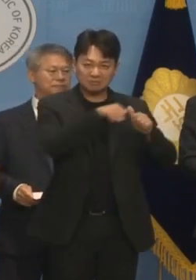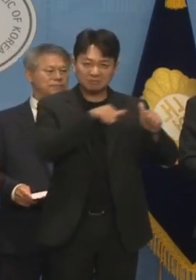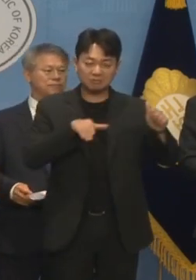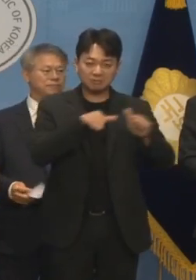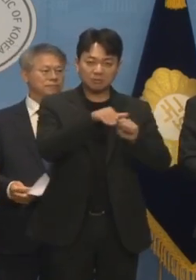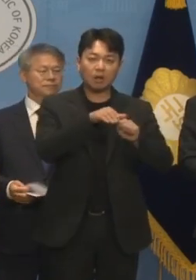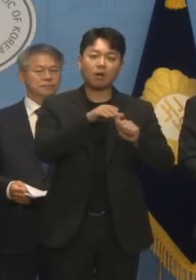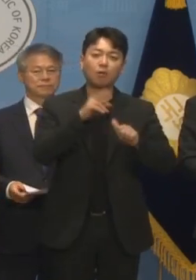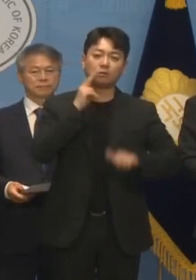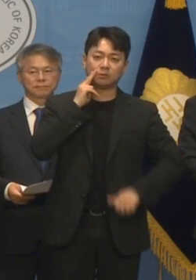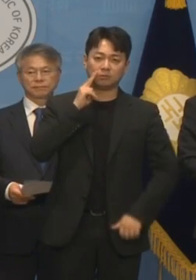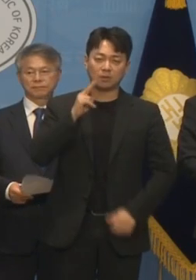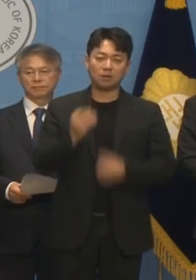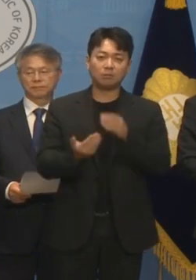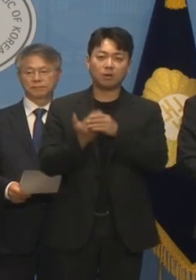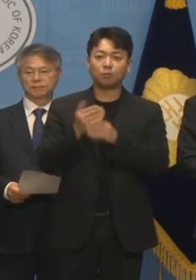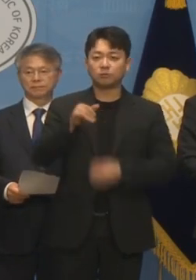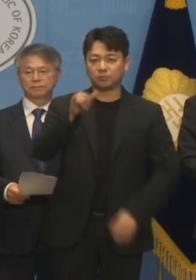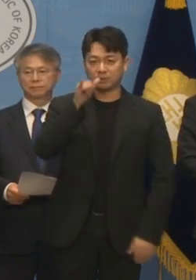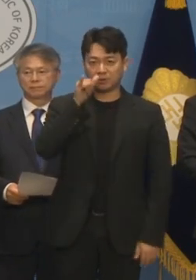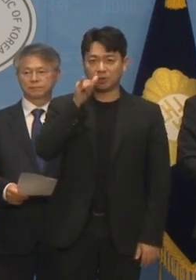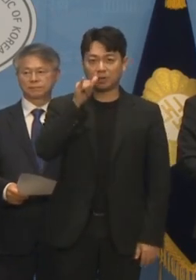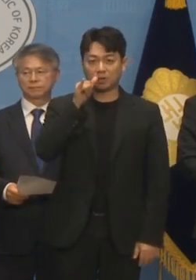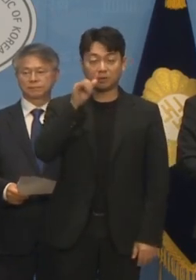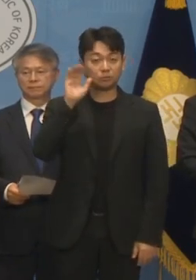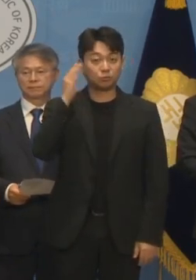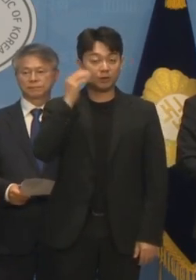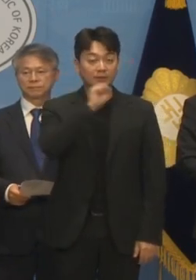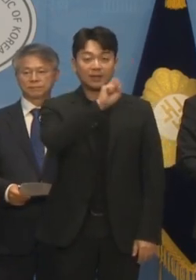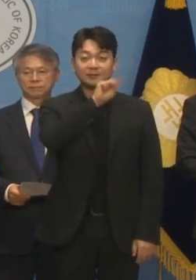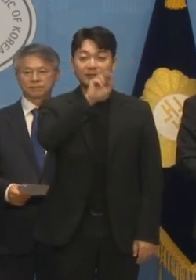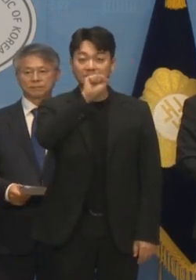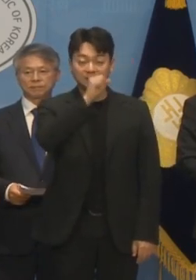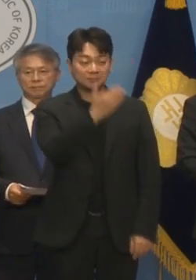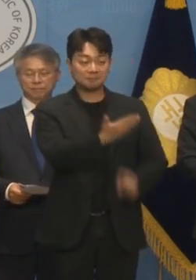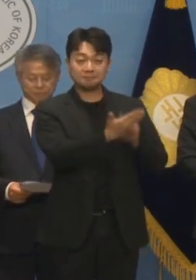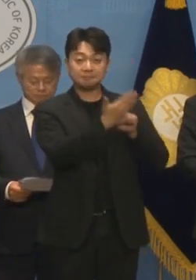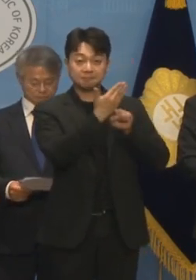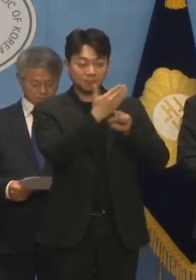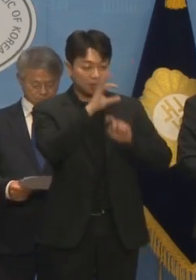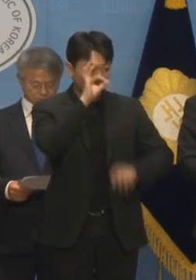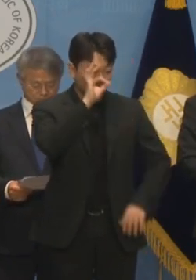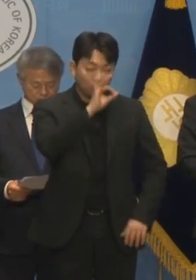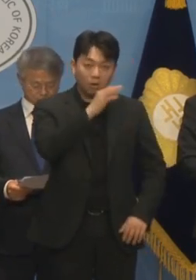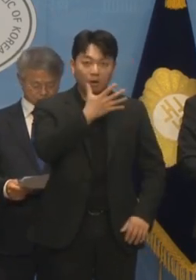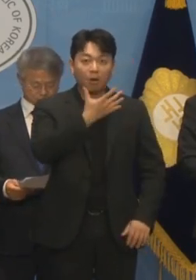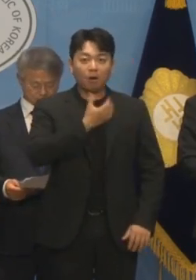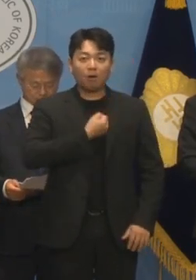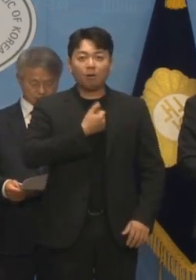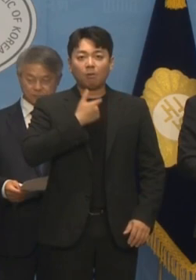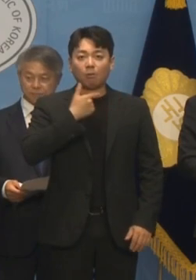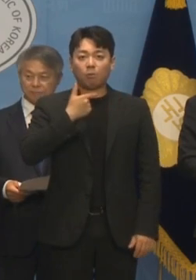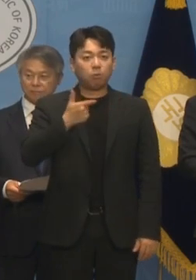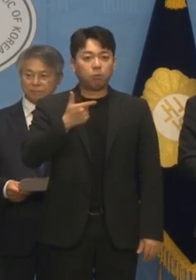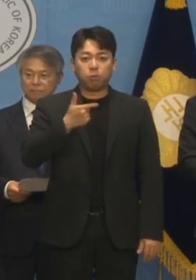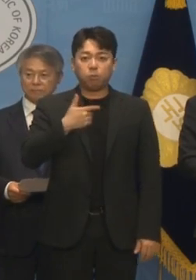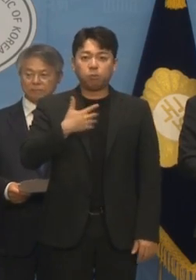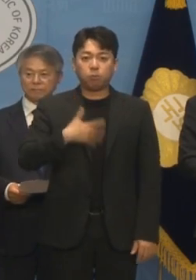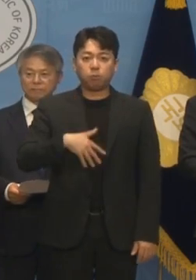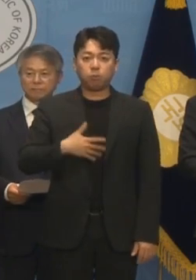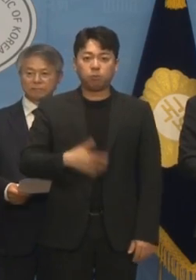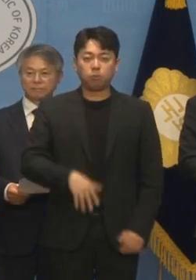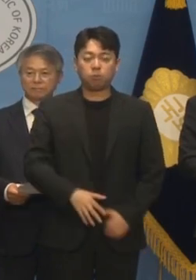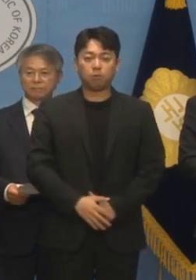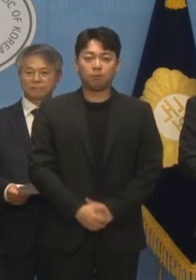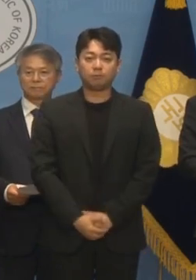있습니다 최근 한 시민의 SNS 올라온 내용을 보면 충격적이라는 말로는 다 표현할 수 없을 지경입니다